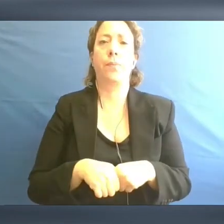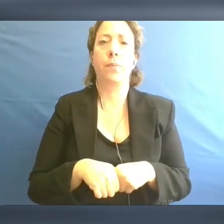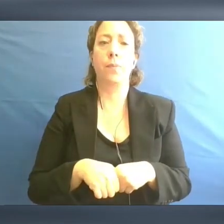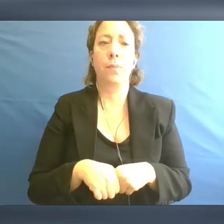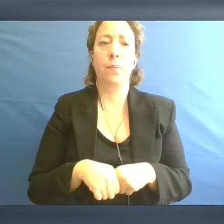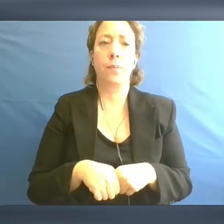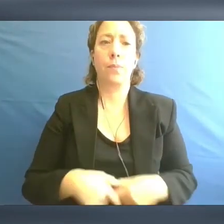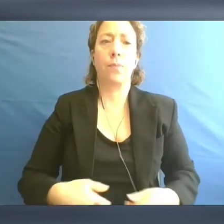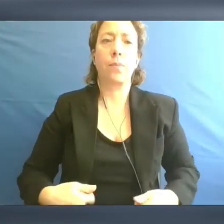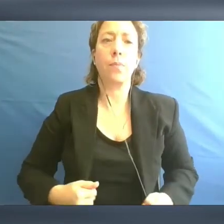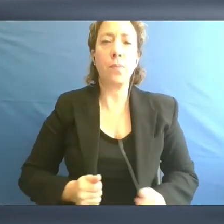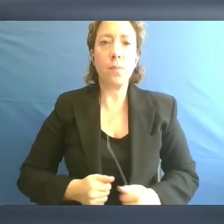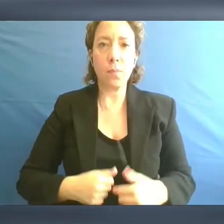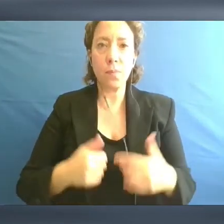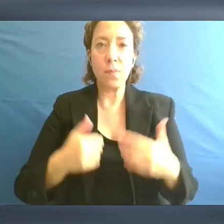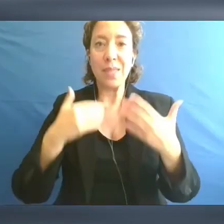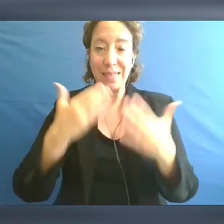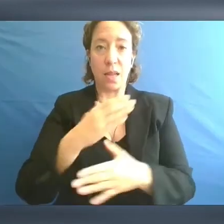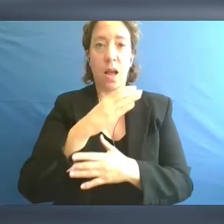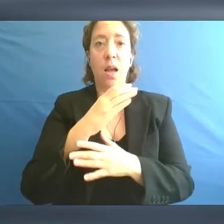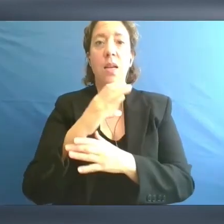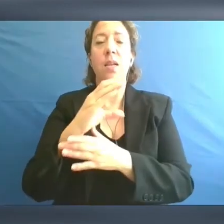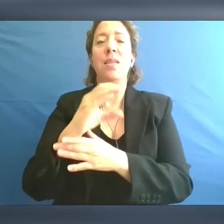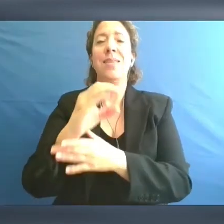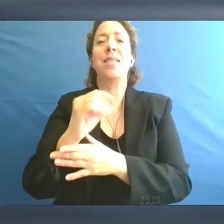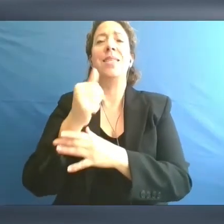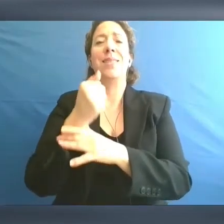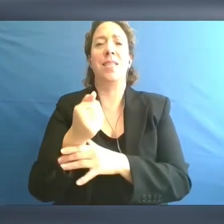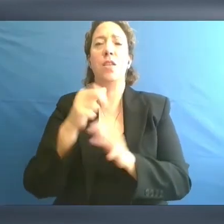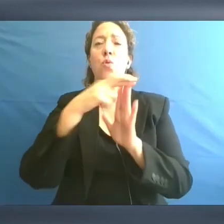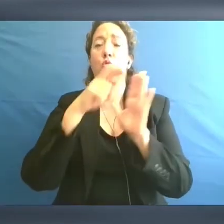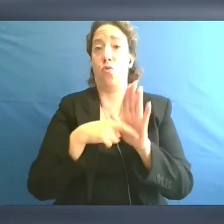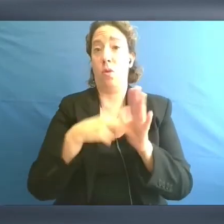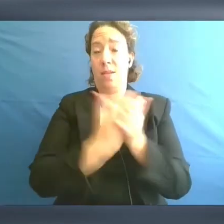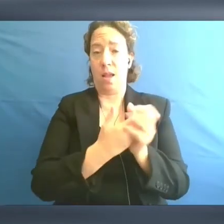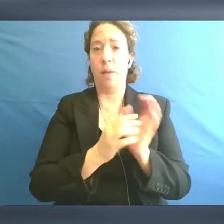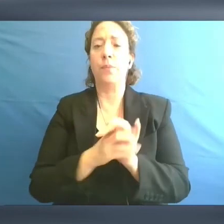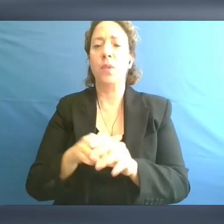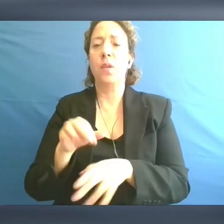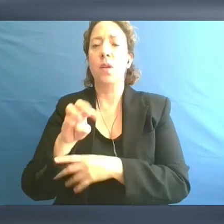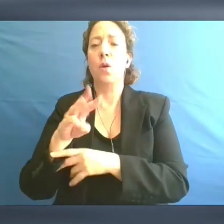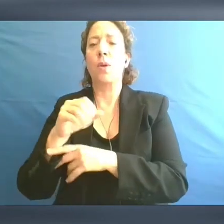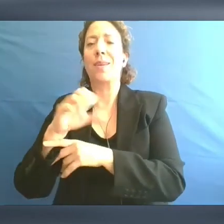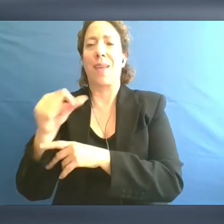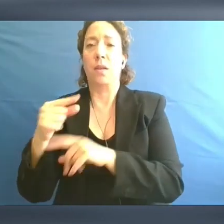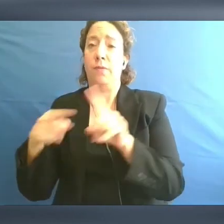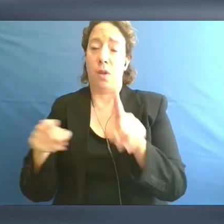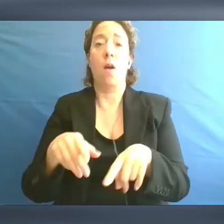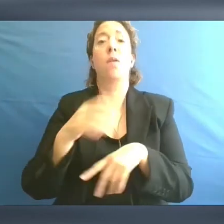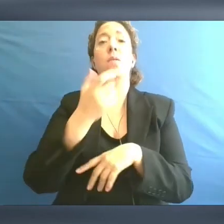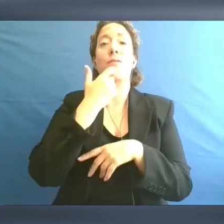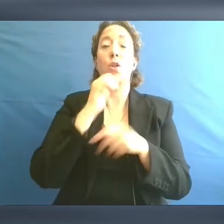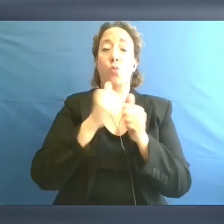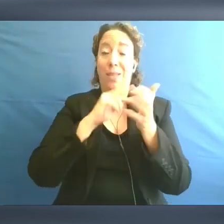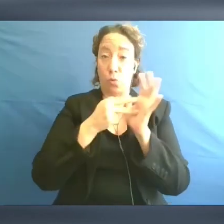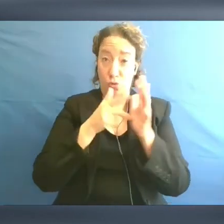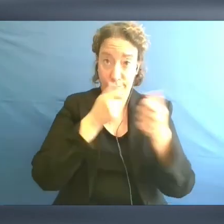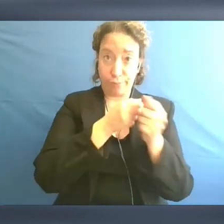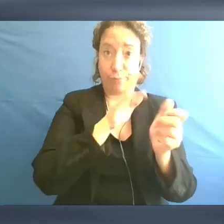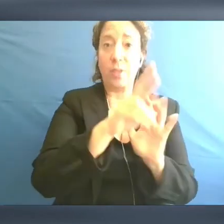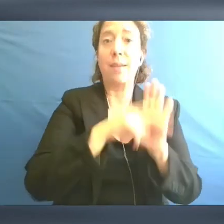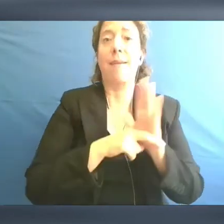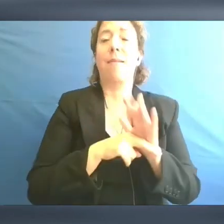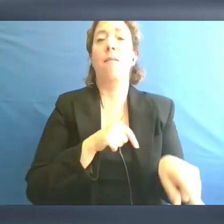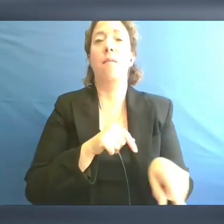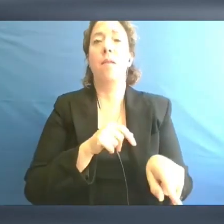Et c'est ce besoin que les ACT Rules viennent combler. Donc, contrairement à WCAG, les règles sont spécifiques à une technologie, mais ce qui veut dire du coup qu'elles peuvent